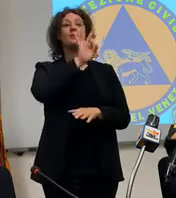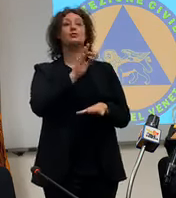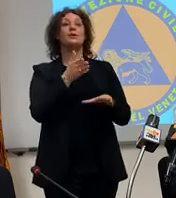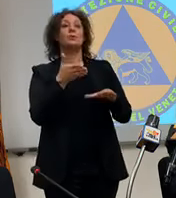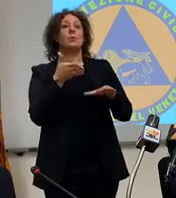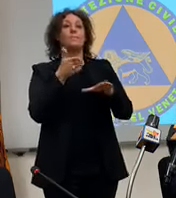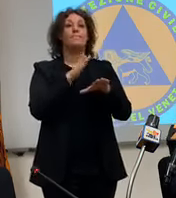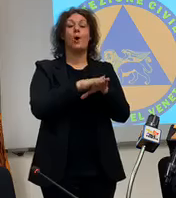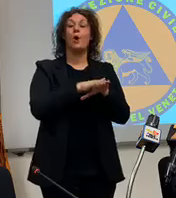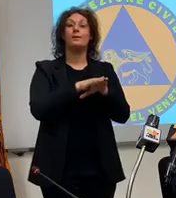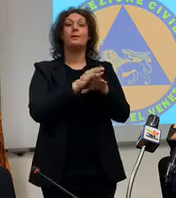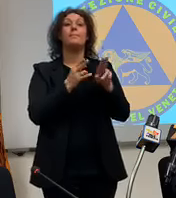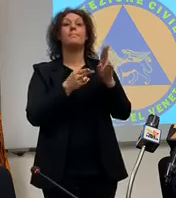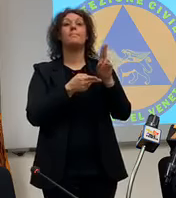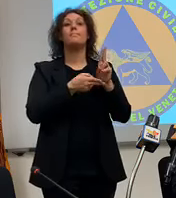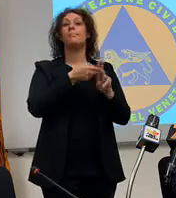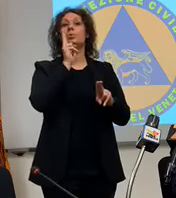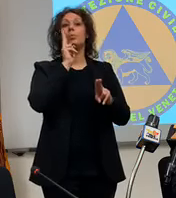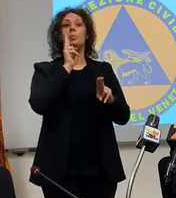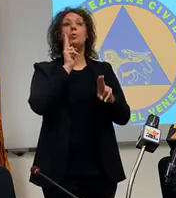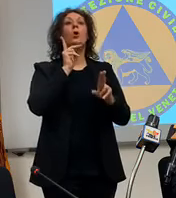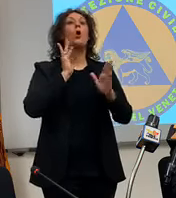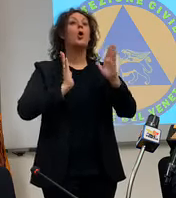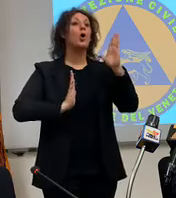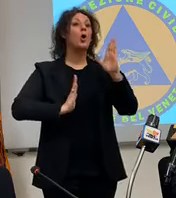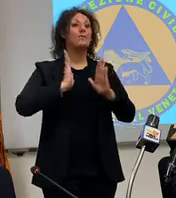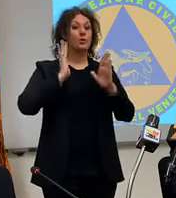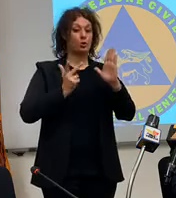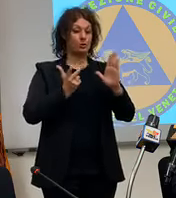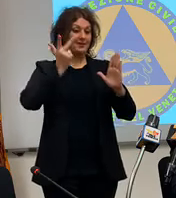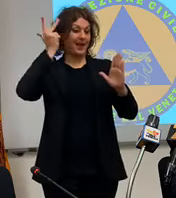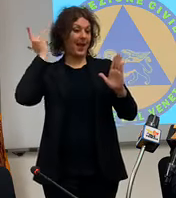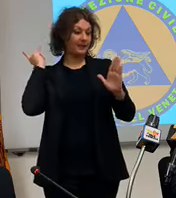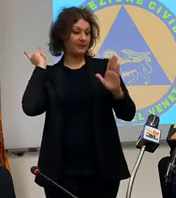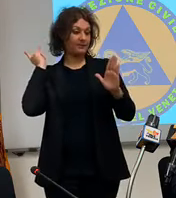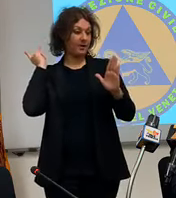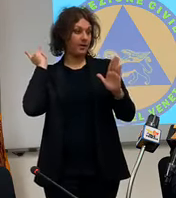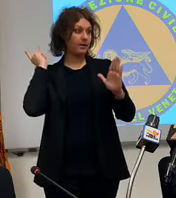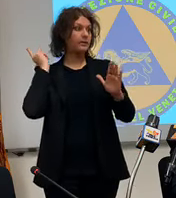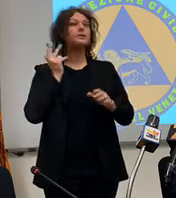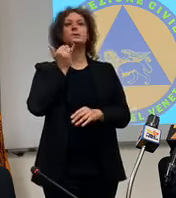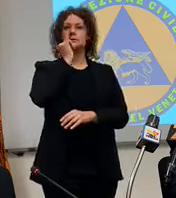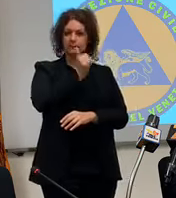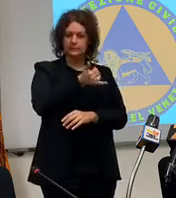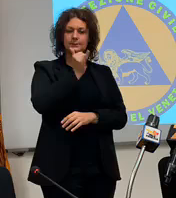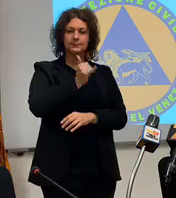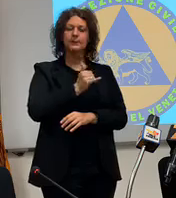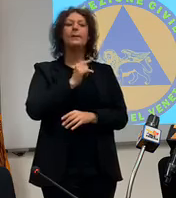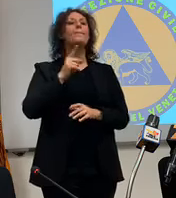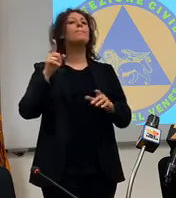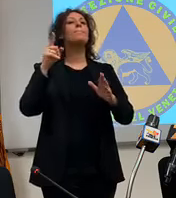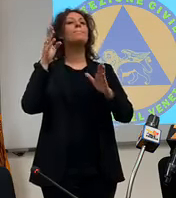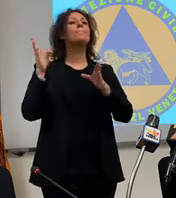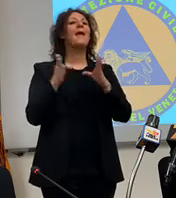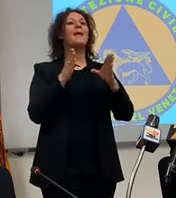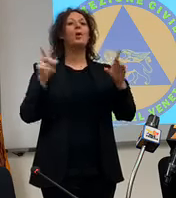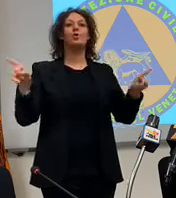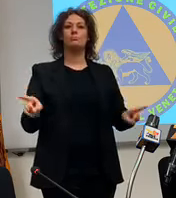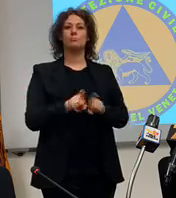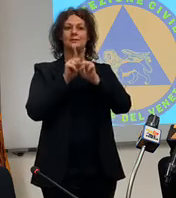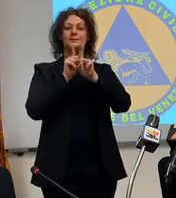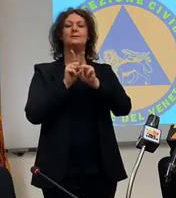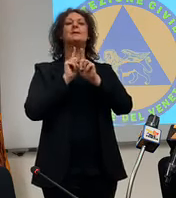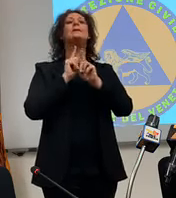decessi assoluti rispetto al triennio precedente è corretto dell lo stesso periodo sì ecco Però ho anche